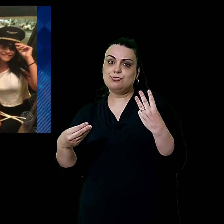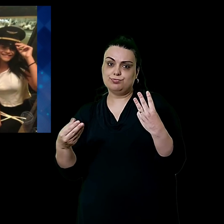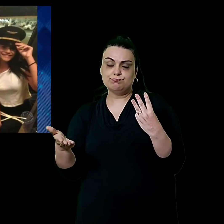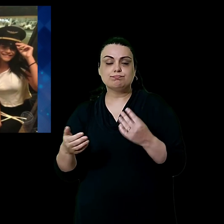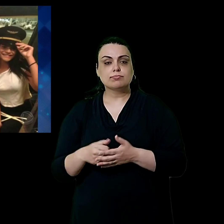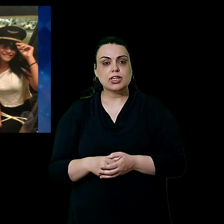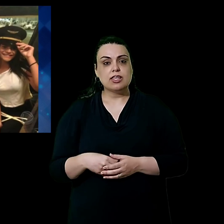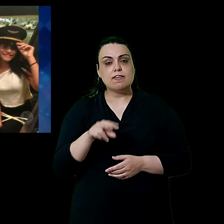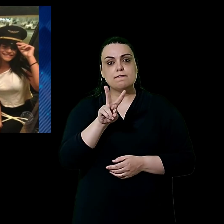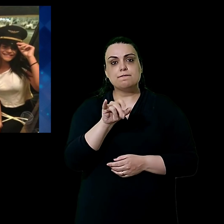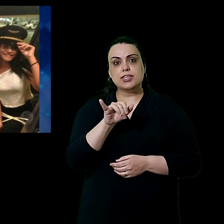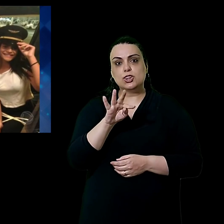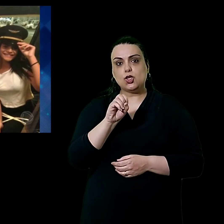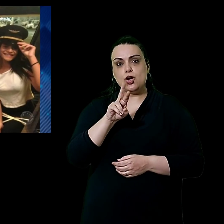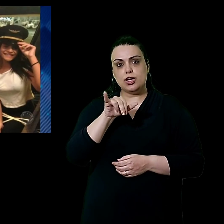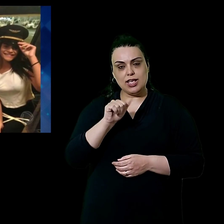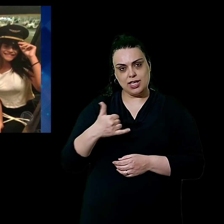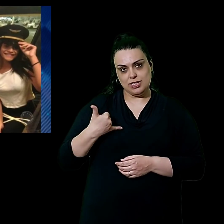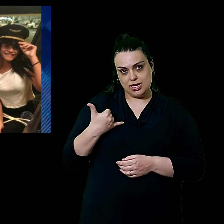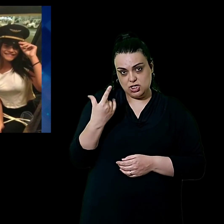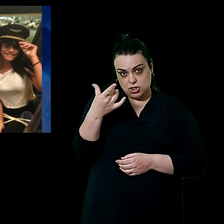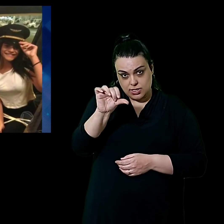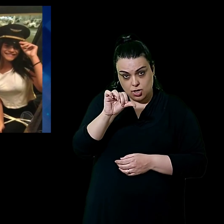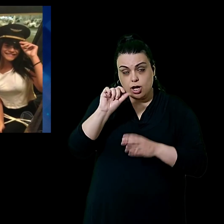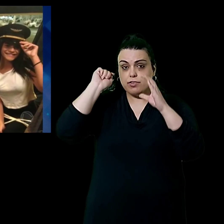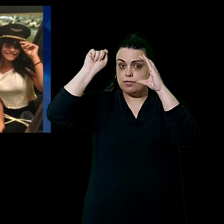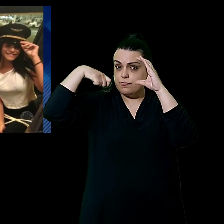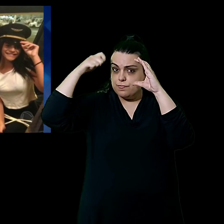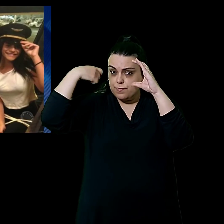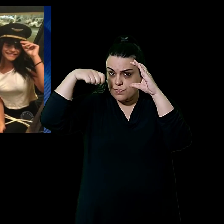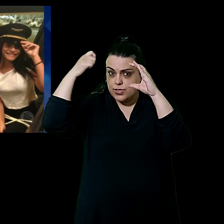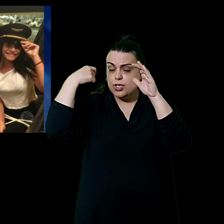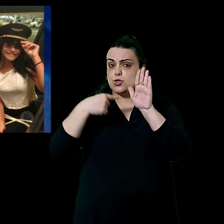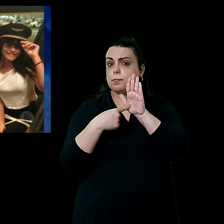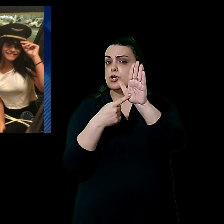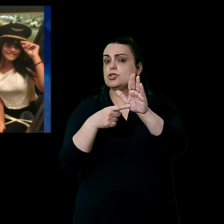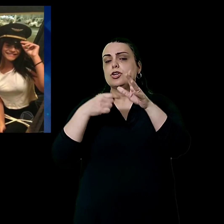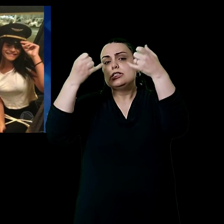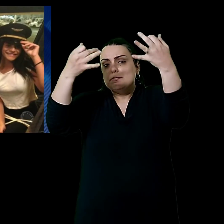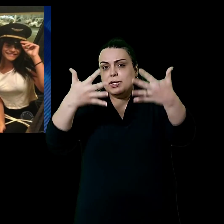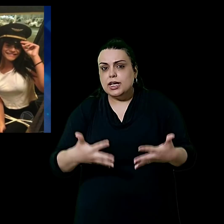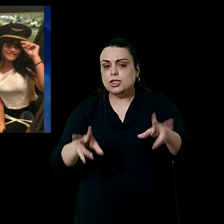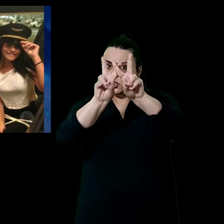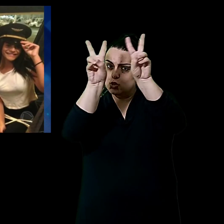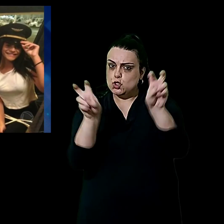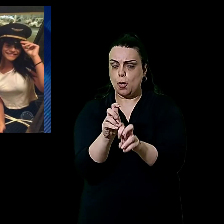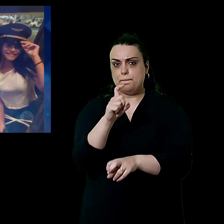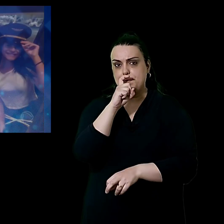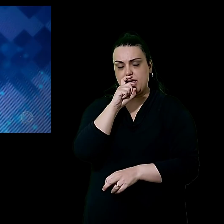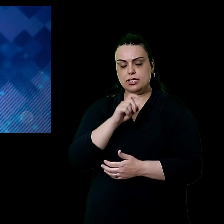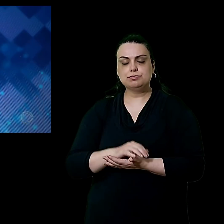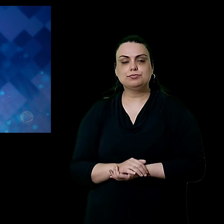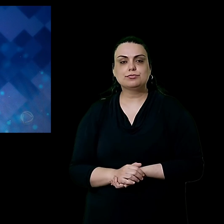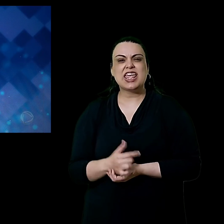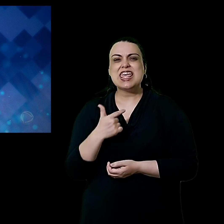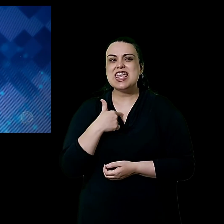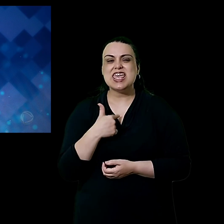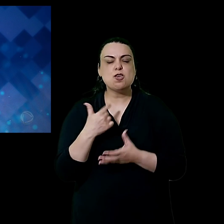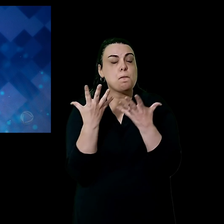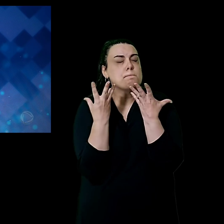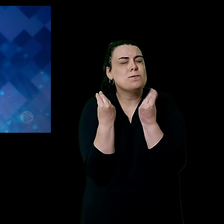Vitória de Medeiros, de 19 anos, enviou um vídeo para a Record TV falando sobre o pai. Eu sou